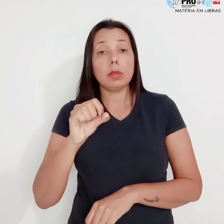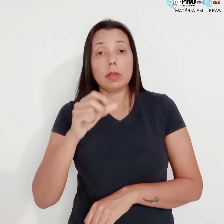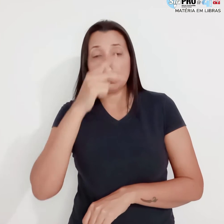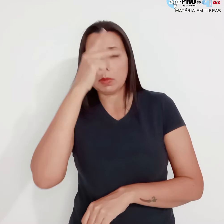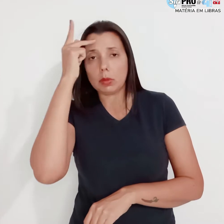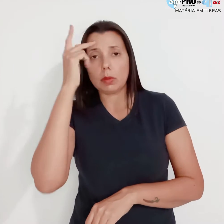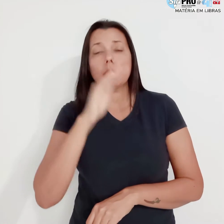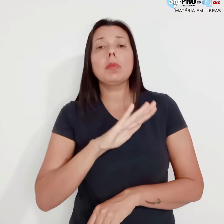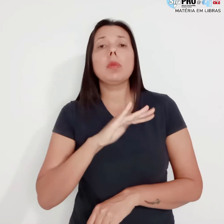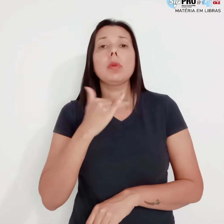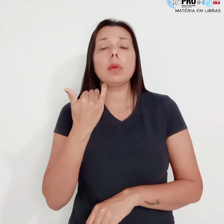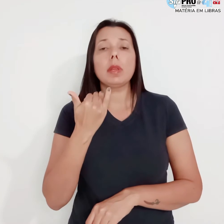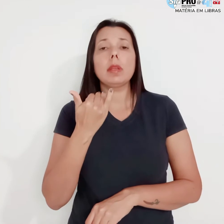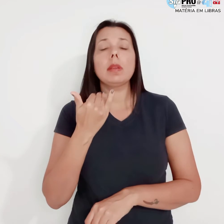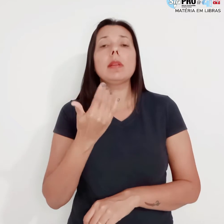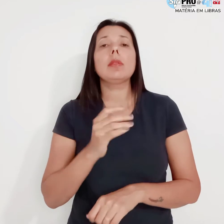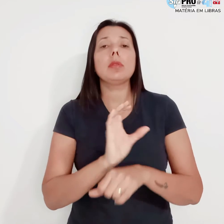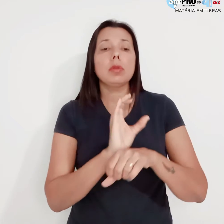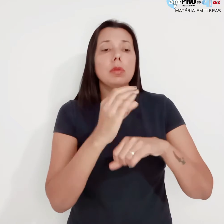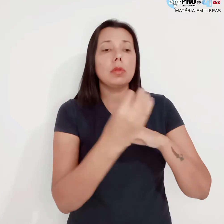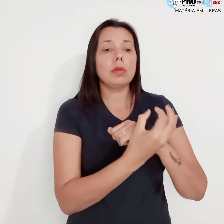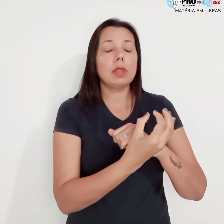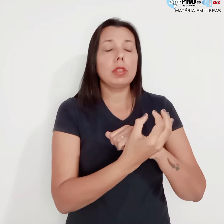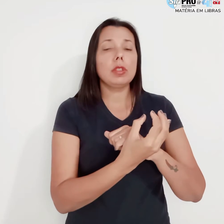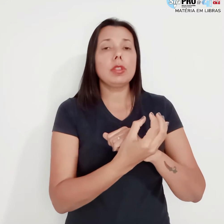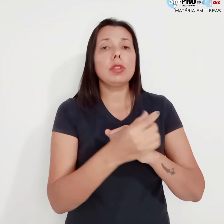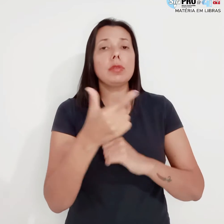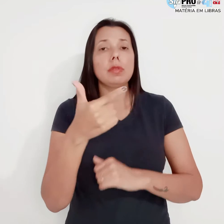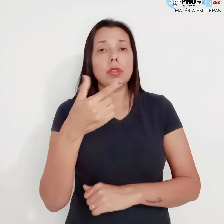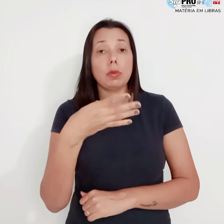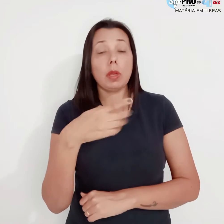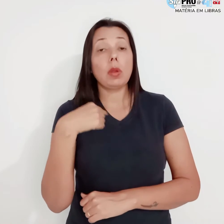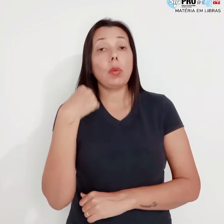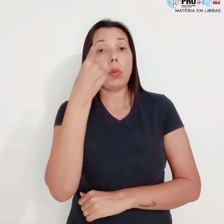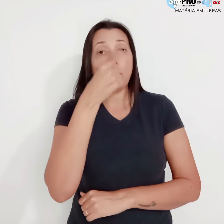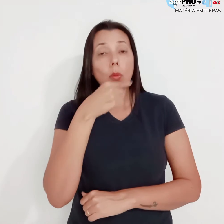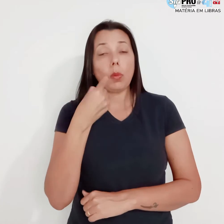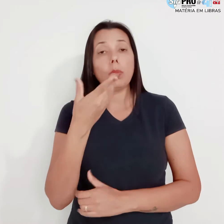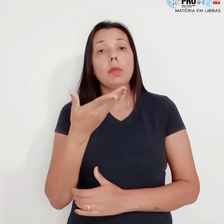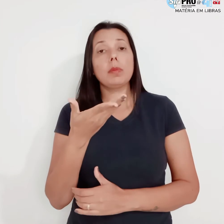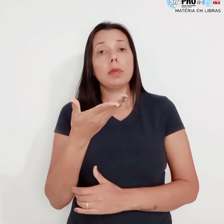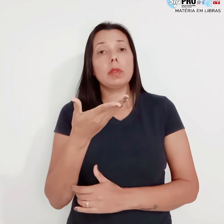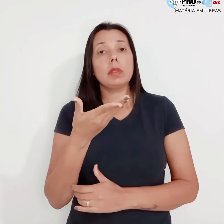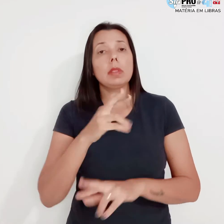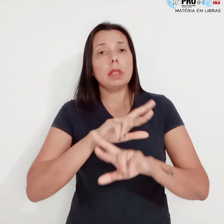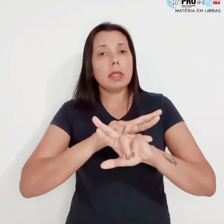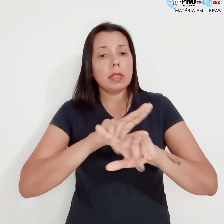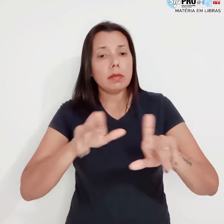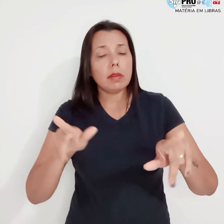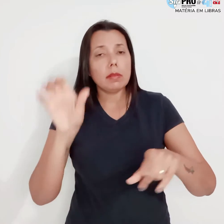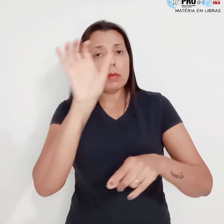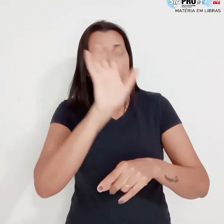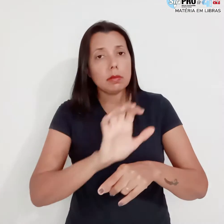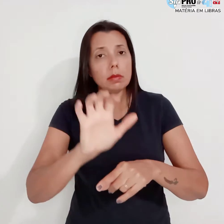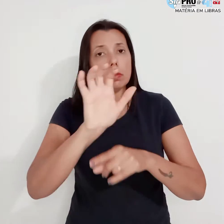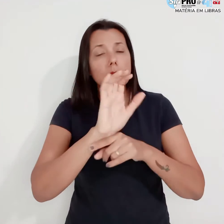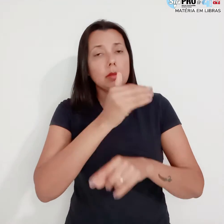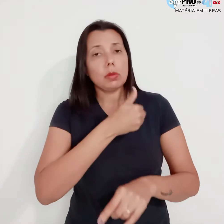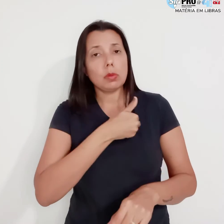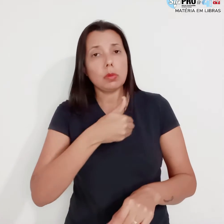morrendo de Covid-19 a cada 24 horas. Na maioria dos estados, os governos